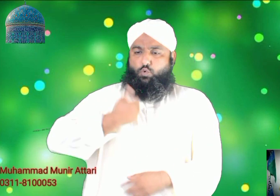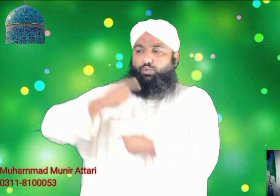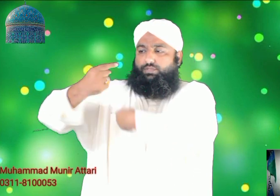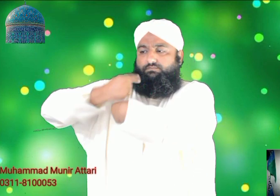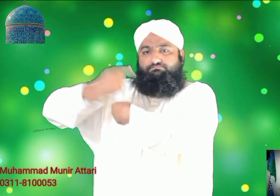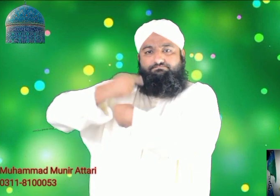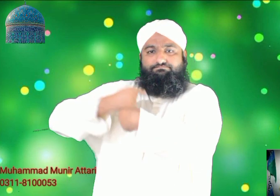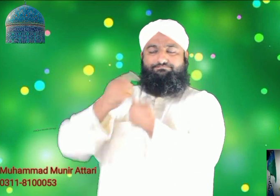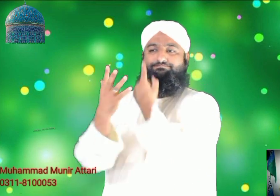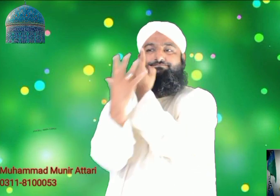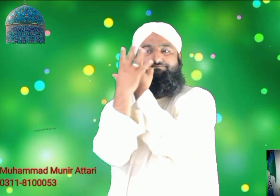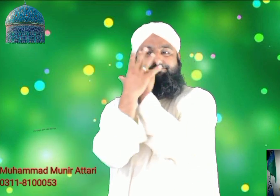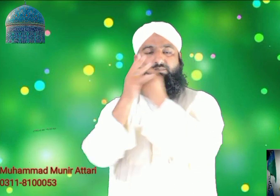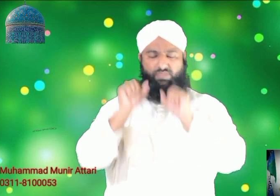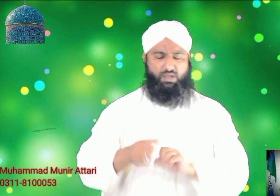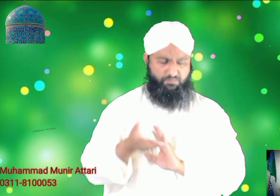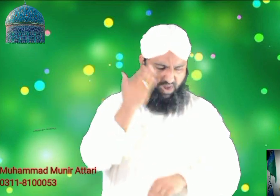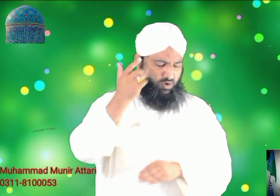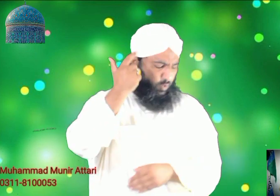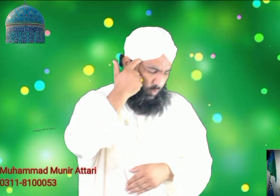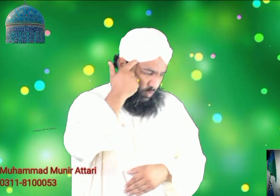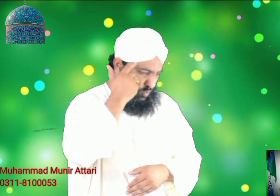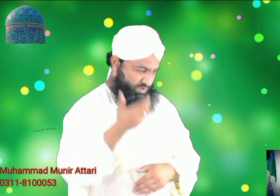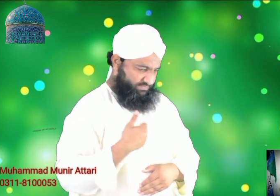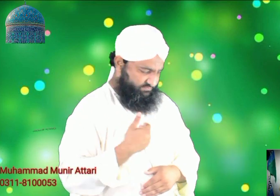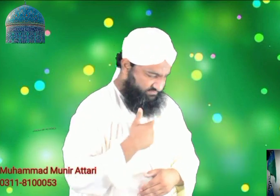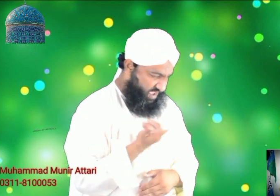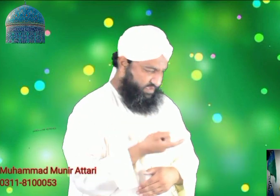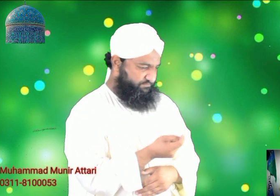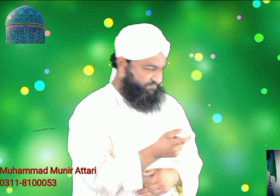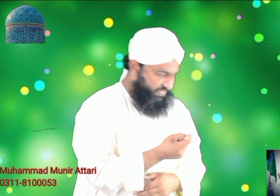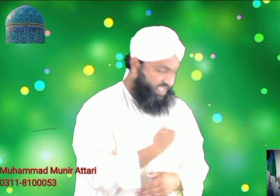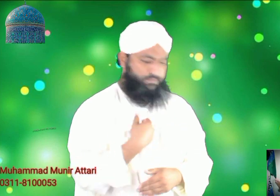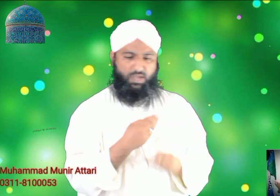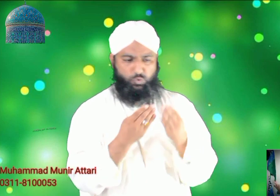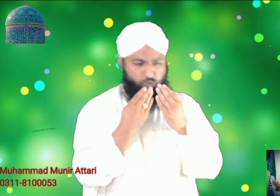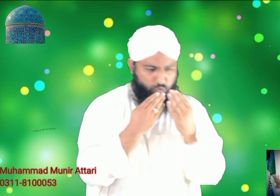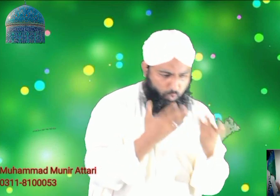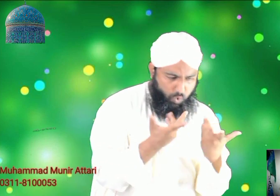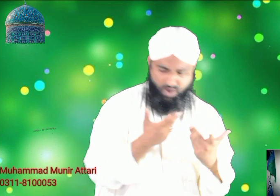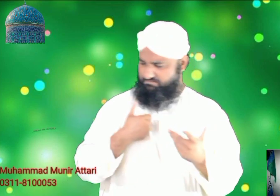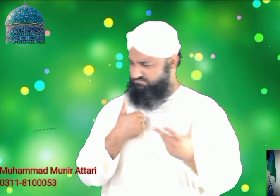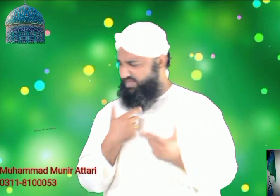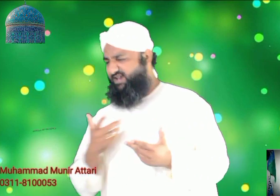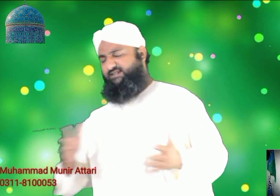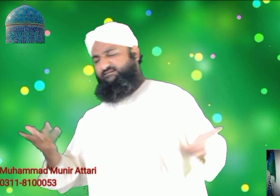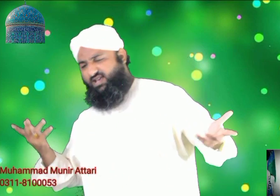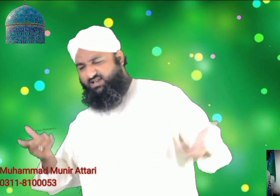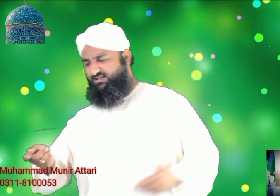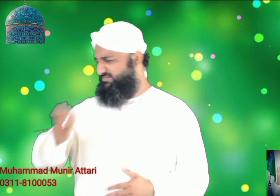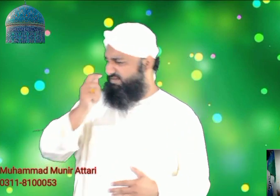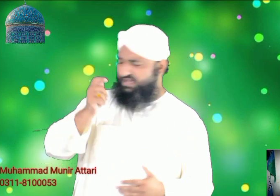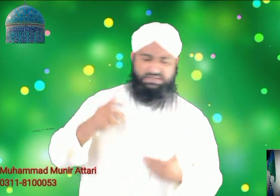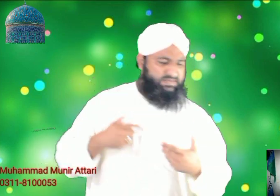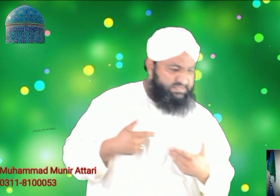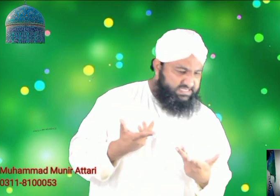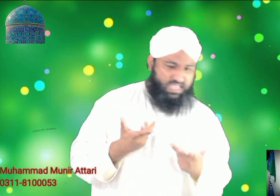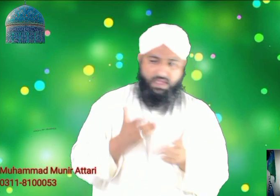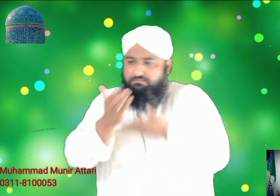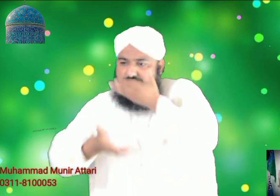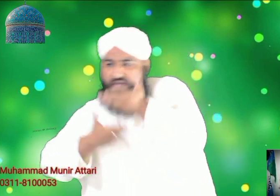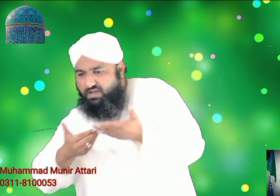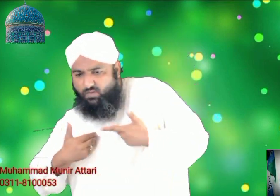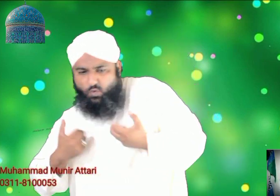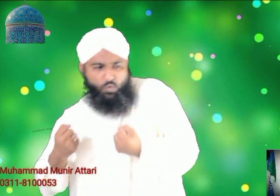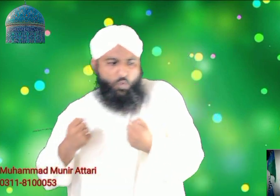موقع دیتا ہے. پہلے سوچتے تھے یار میں بزنس مین, میں اسٹوڈنٹ, میں ذرا محلے کا لڑکا, میں بیان کیسے کر سکتا ہوں؟ یہ تو علماء کا کام